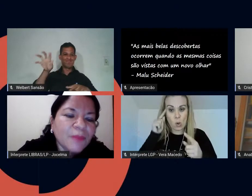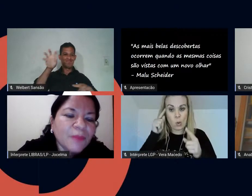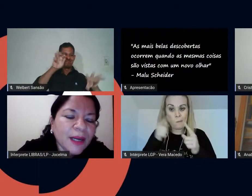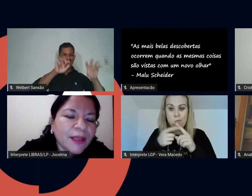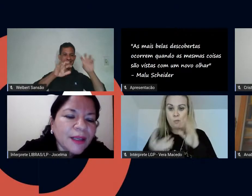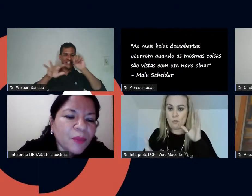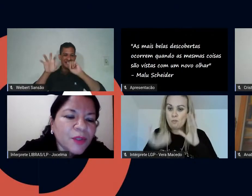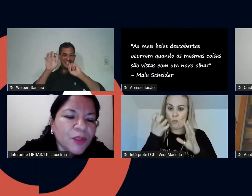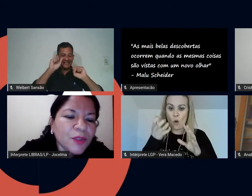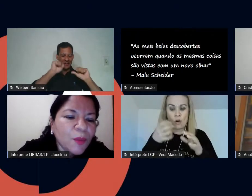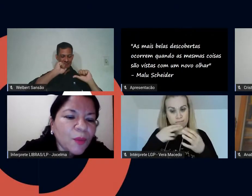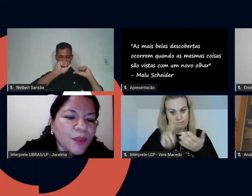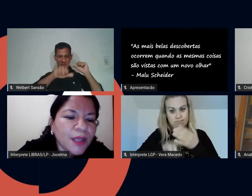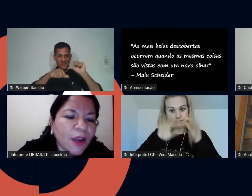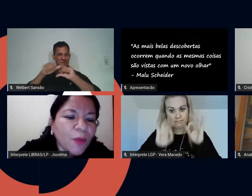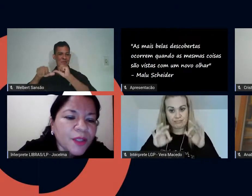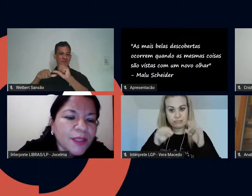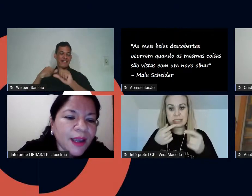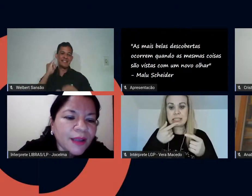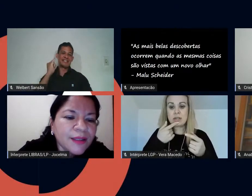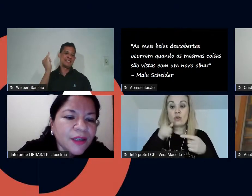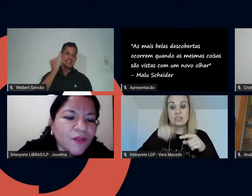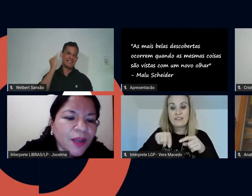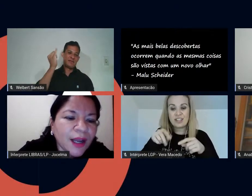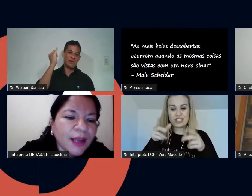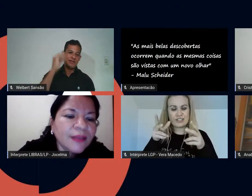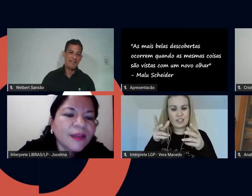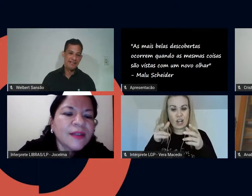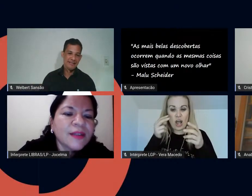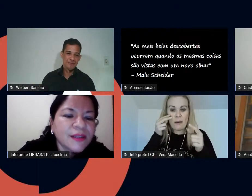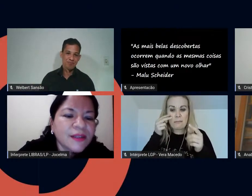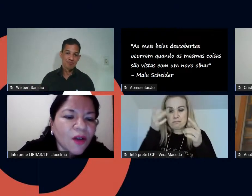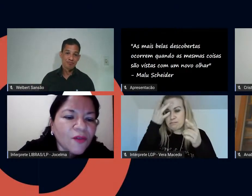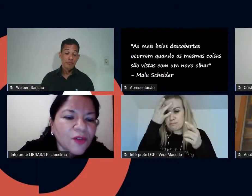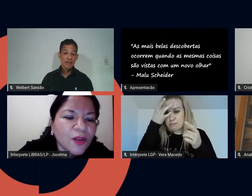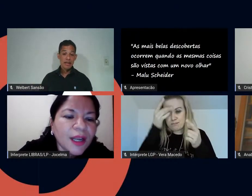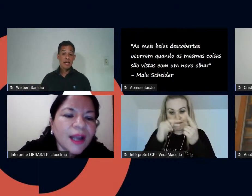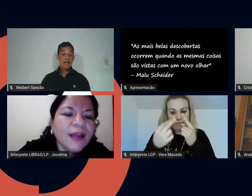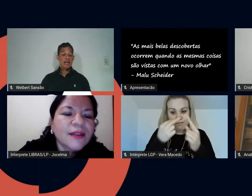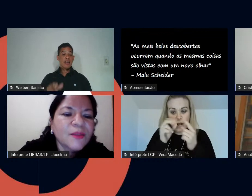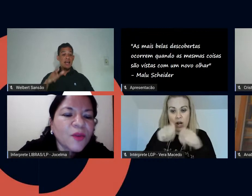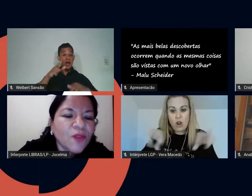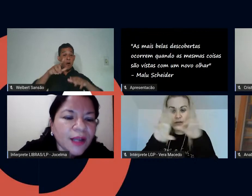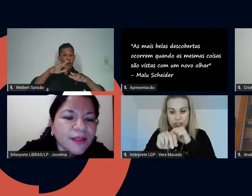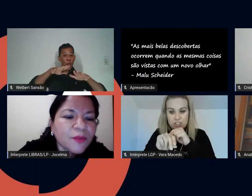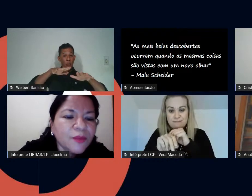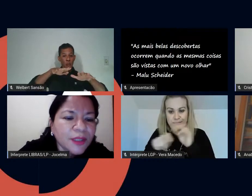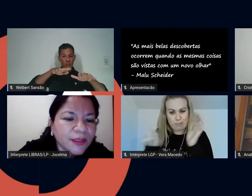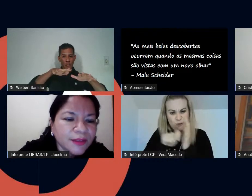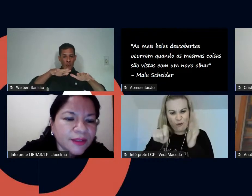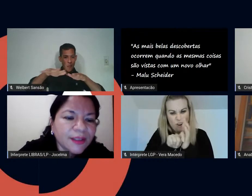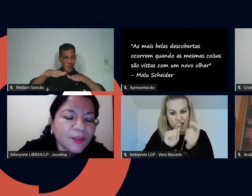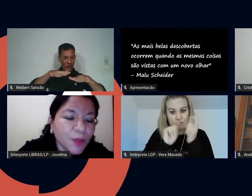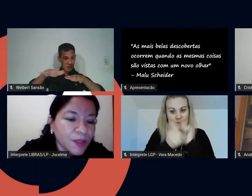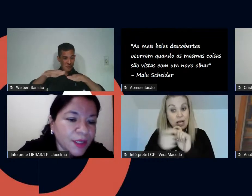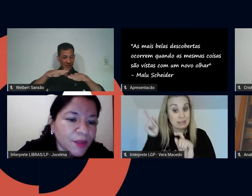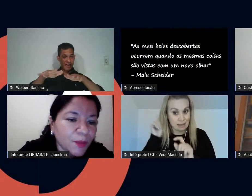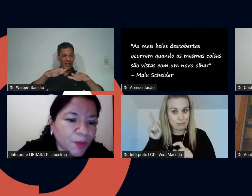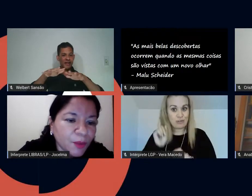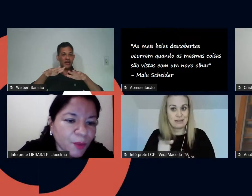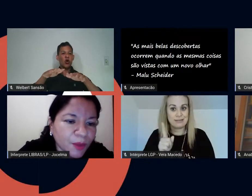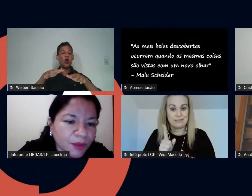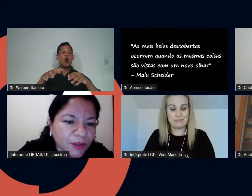pessoa possa realmente se ressignificar, trazer esses novos olhares e provocar essa mudança. Esse processo é muito